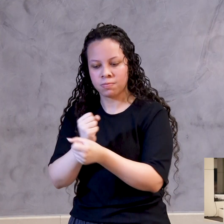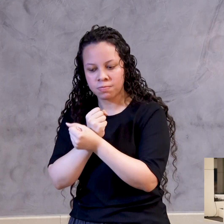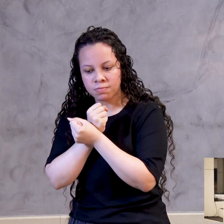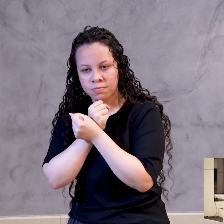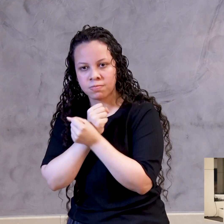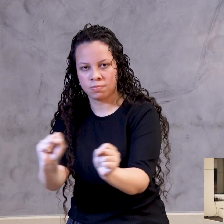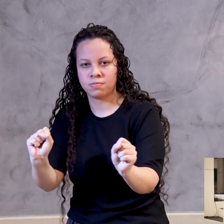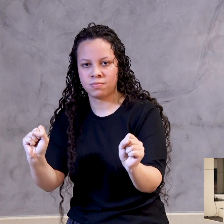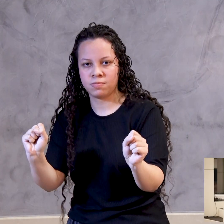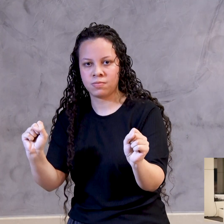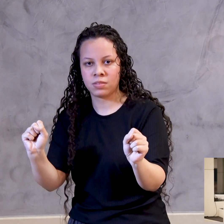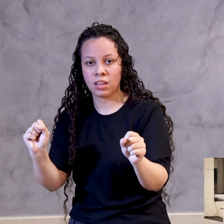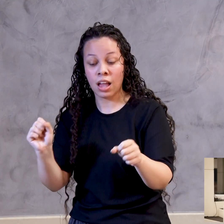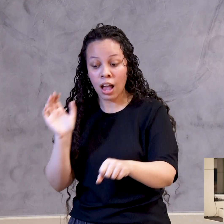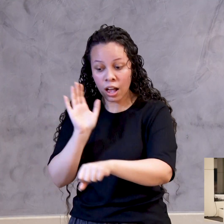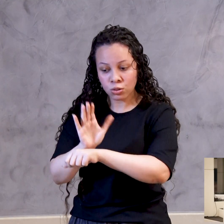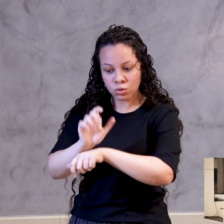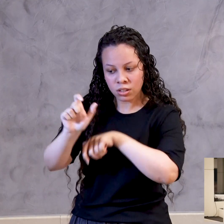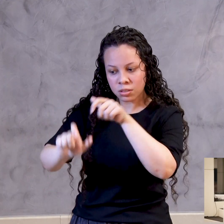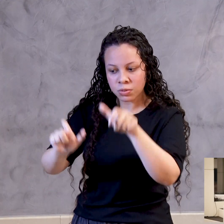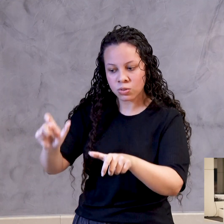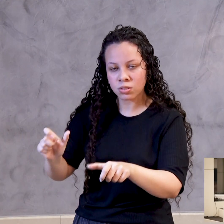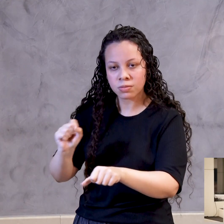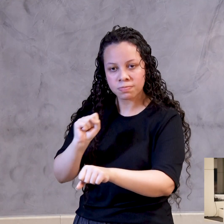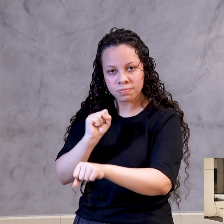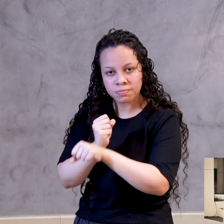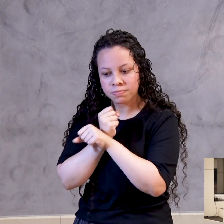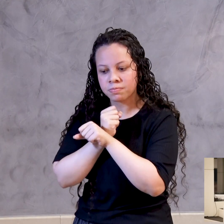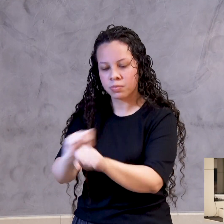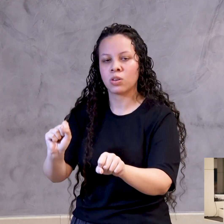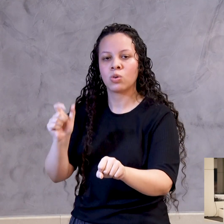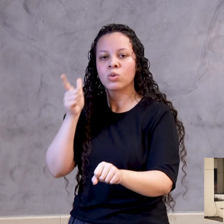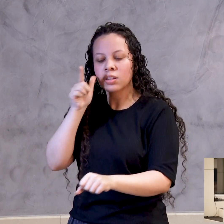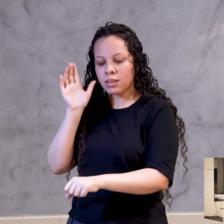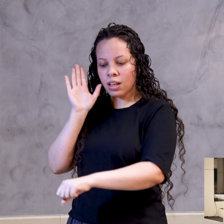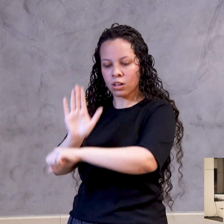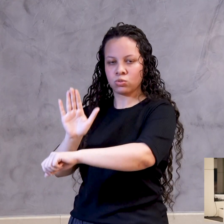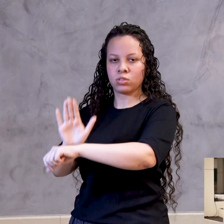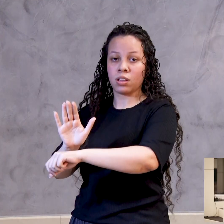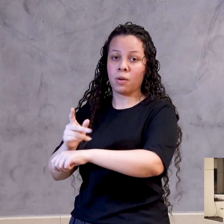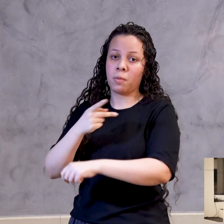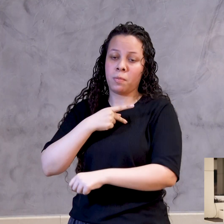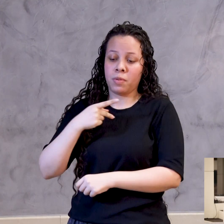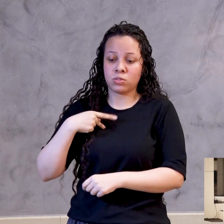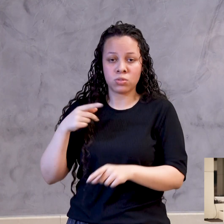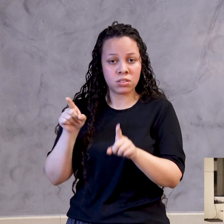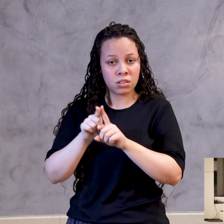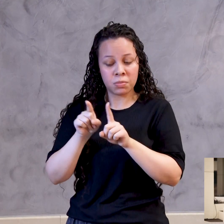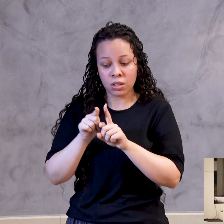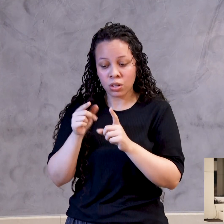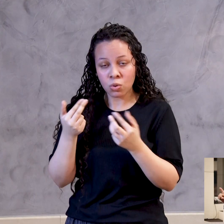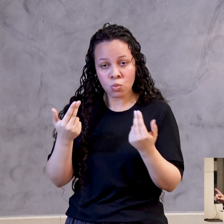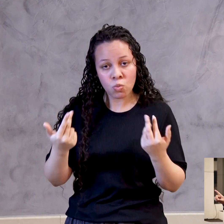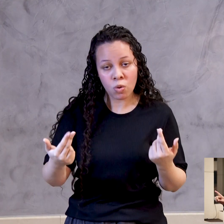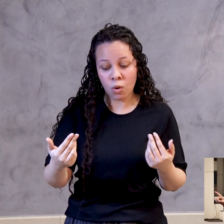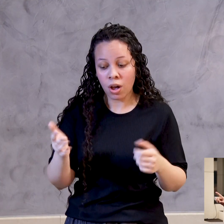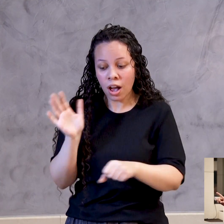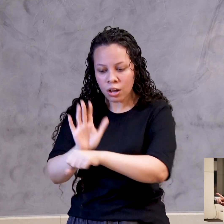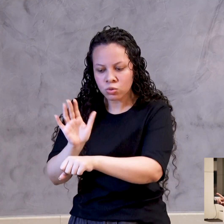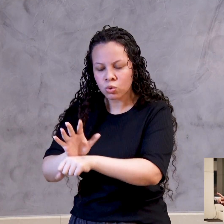faz. Ele livra a sua casa, ele sustenta a sua casa, e é o que o pastor faz. Ele livra o seu povo dos espíritos,